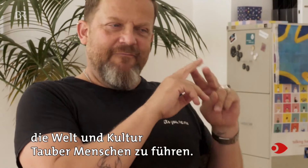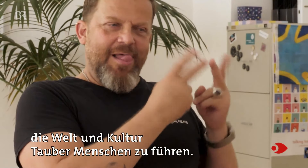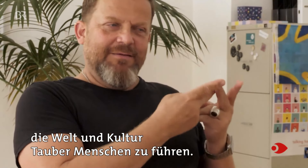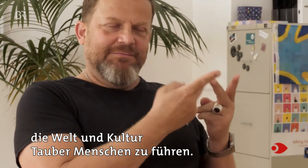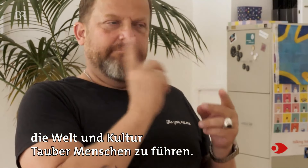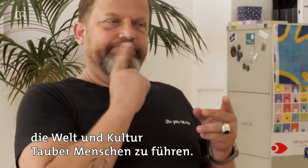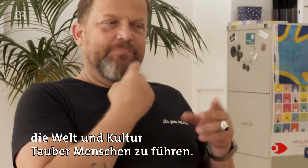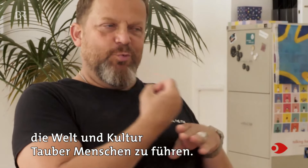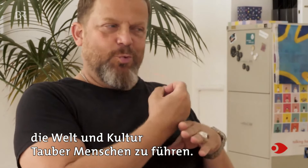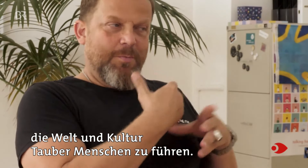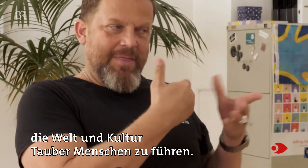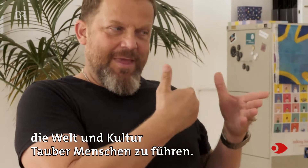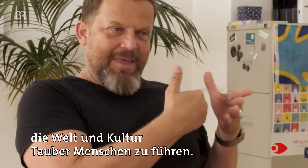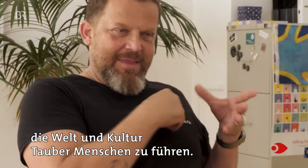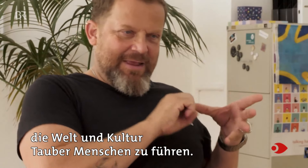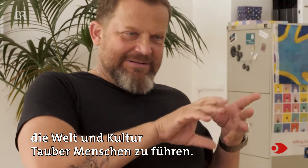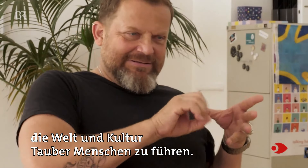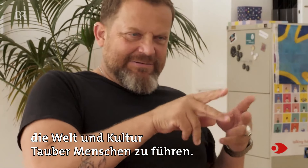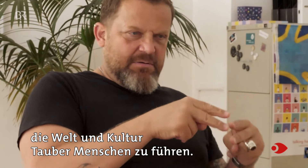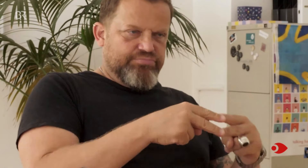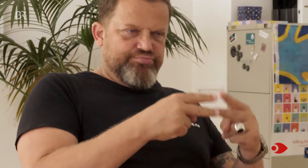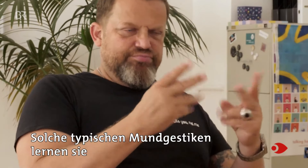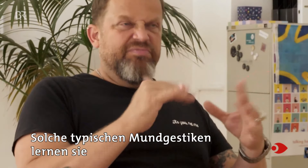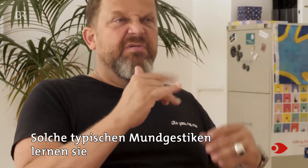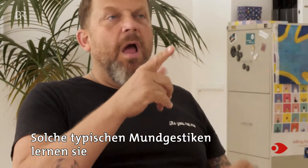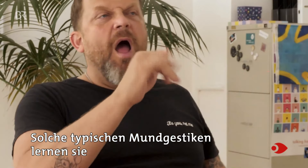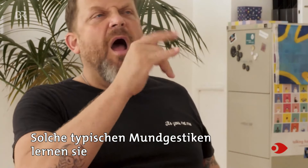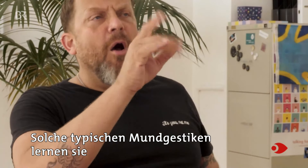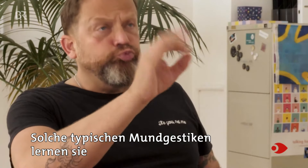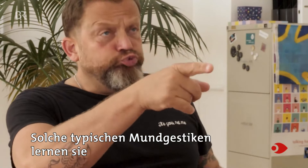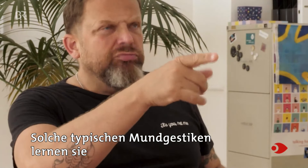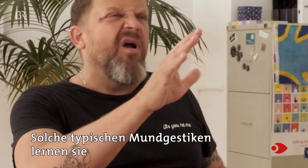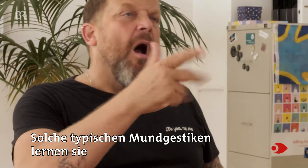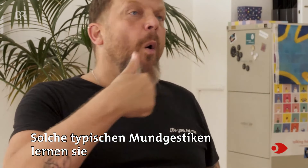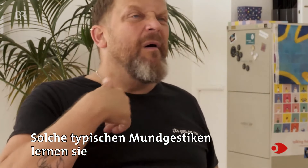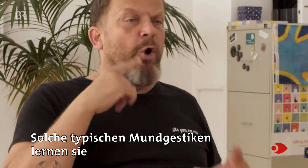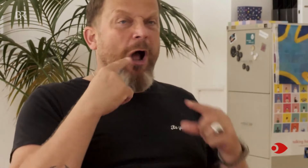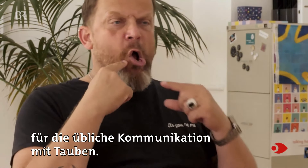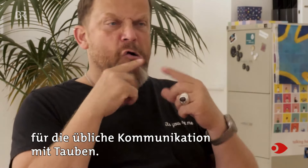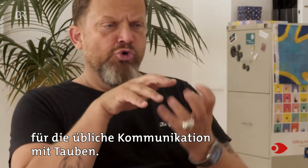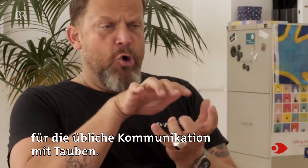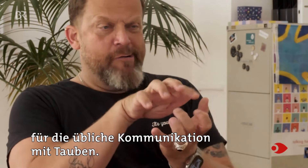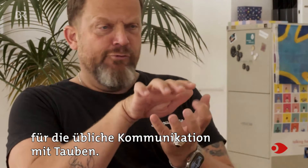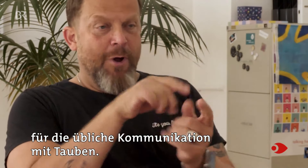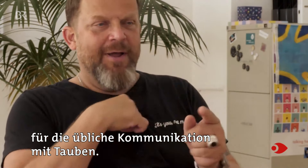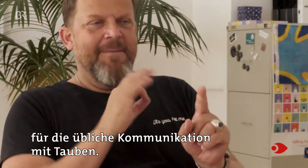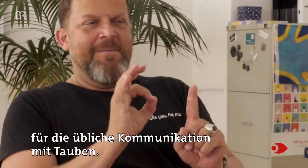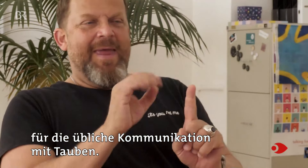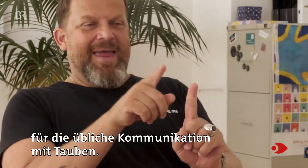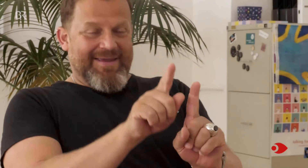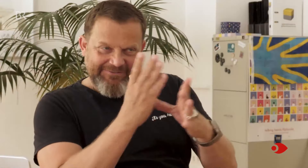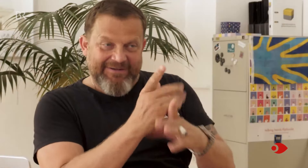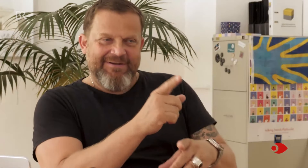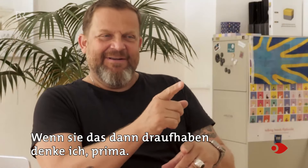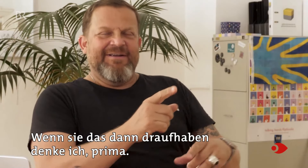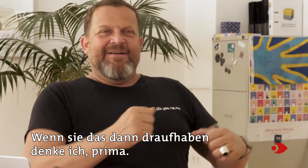Welt und die Kultur tauber Menschen zu führen. Solche typischen Mundgestiken lernen sie für die übliche Kommunikation mit Tauben. Wenn sie das dann